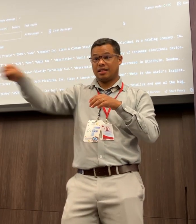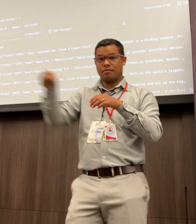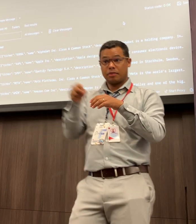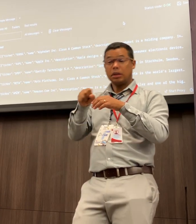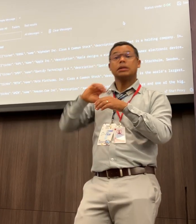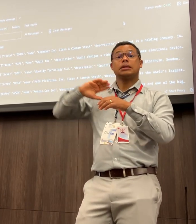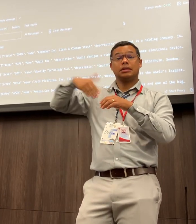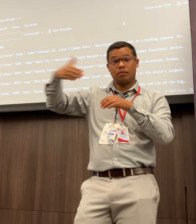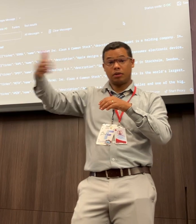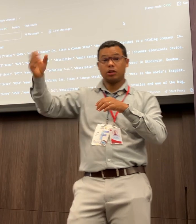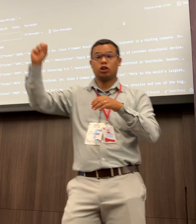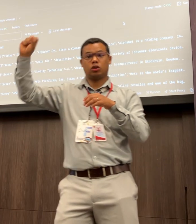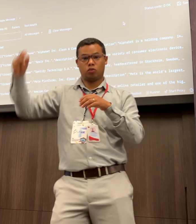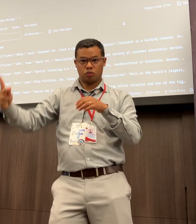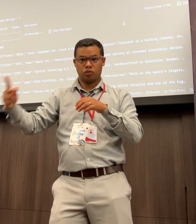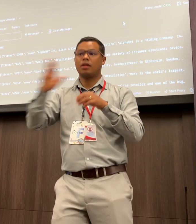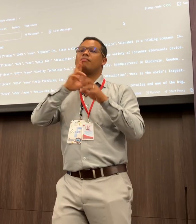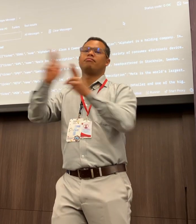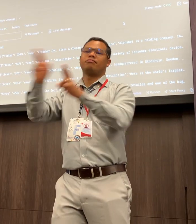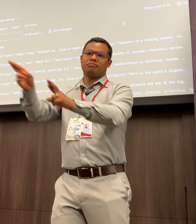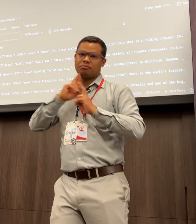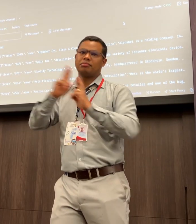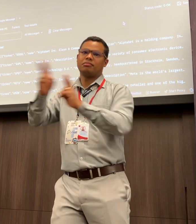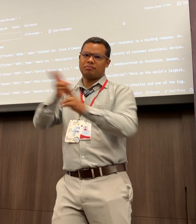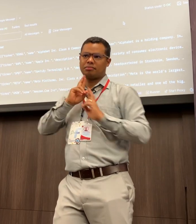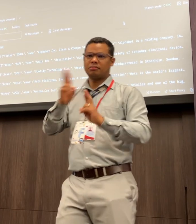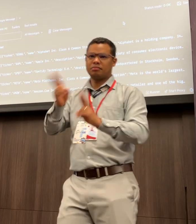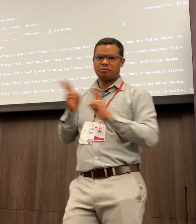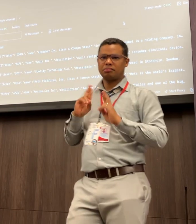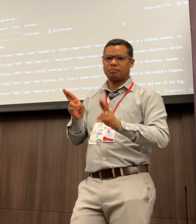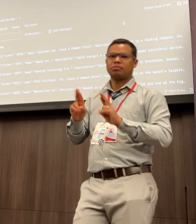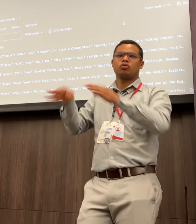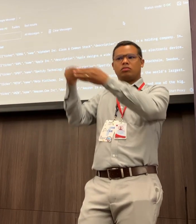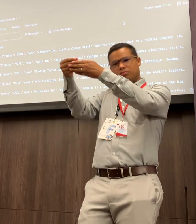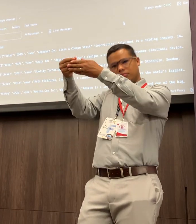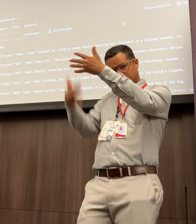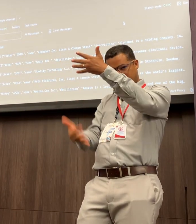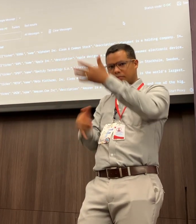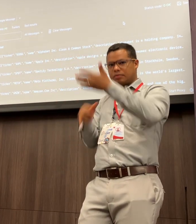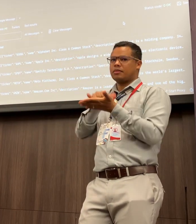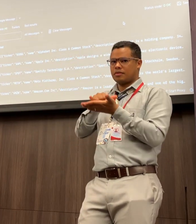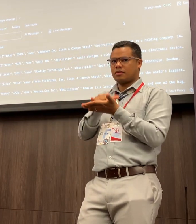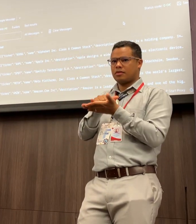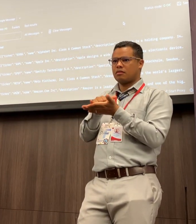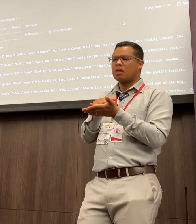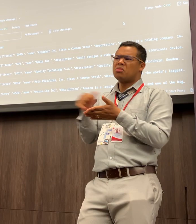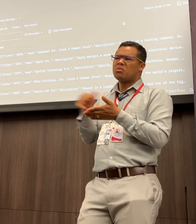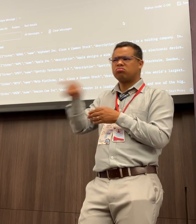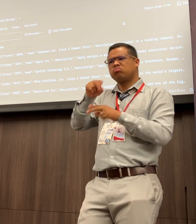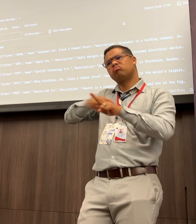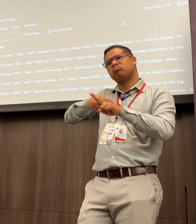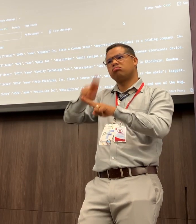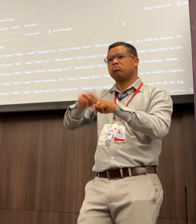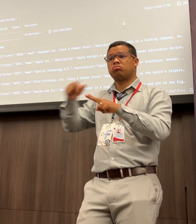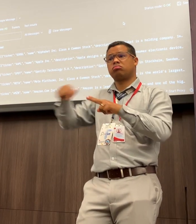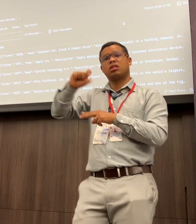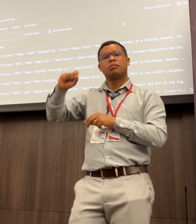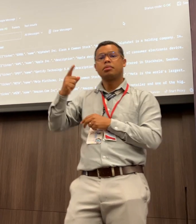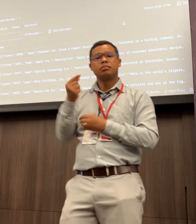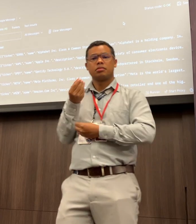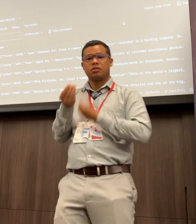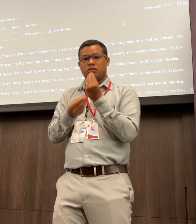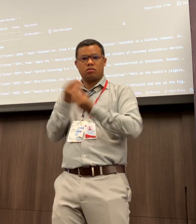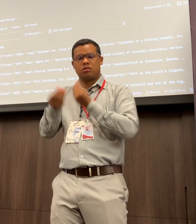vez que llamamos ahí sí me empieza a retornar toda la lista de stocks disponibles. Pero esto normalmente se puede hacer, lo que se puede hacer acá es dejar